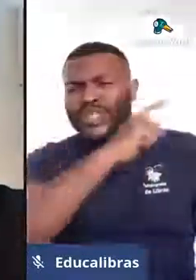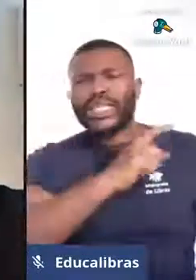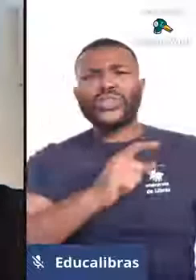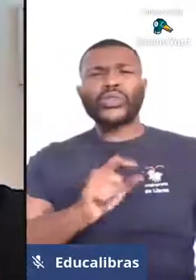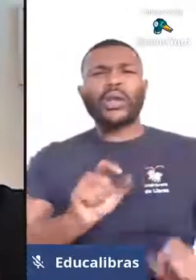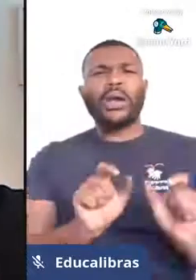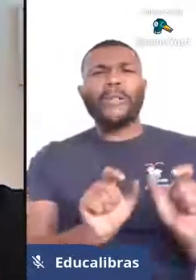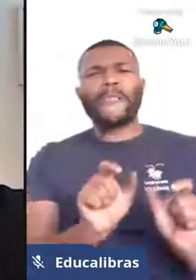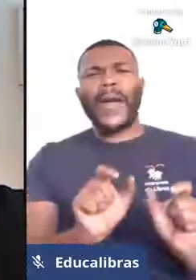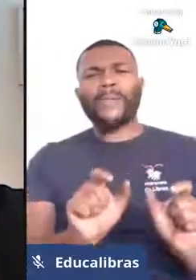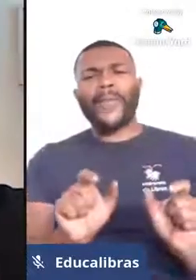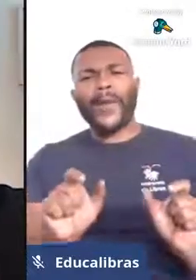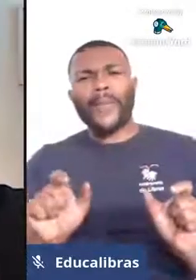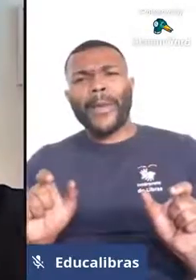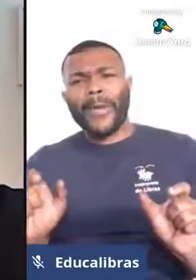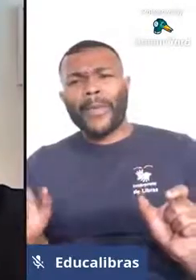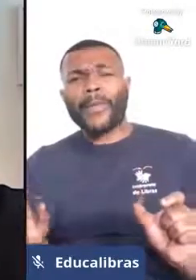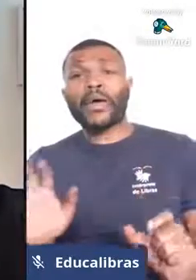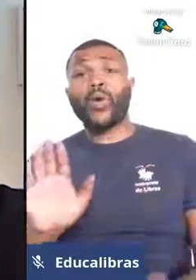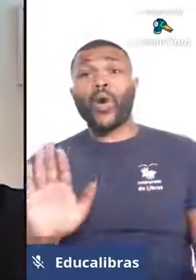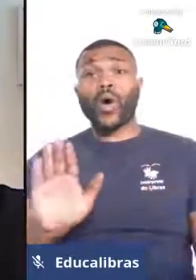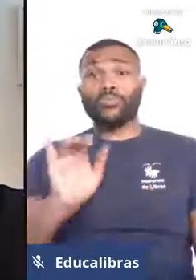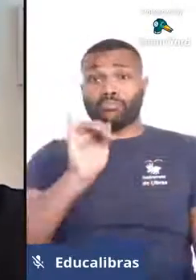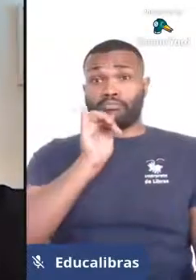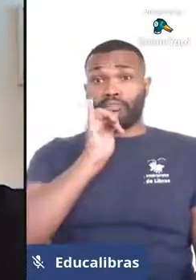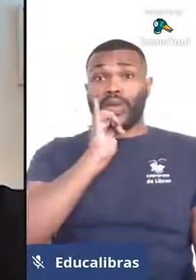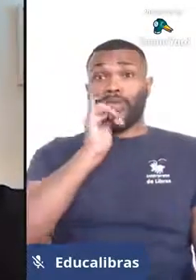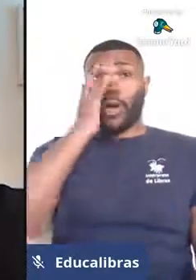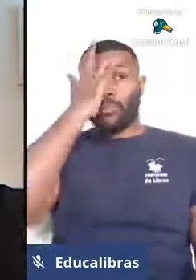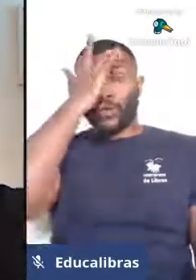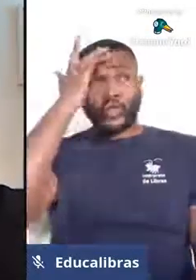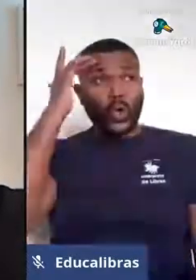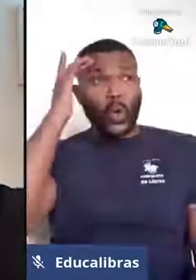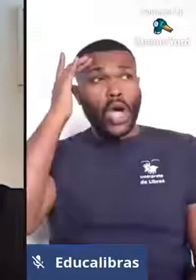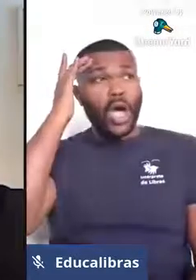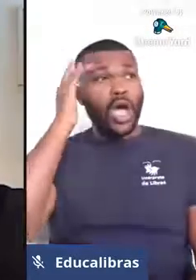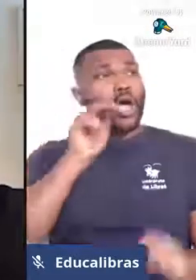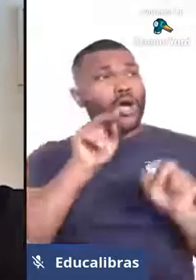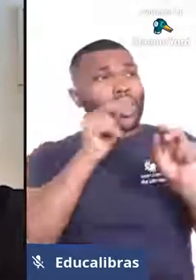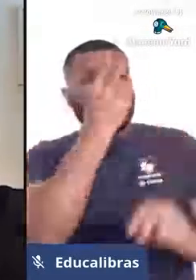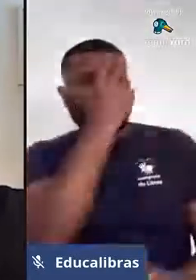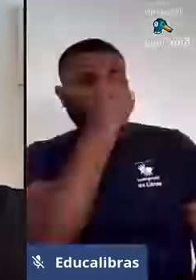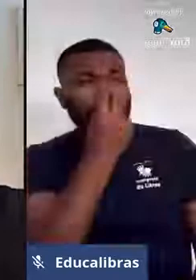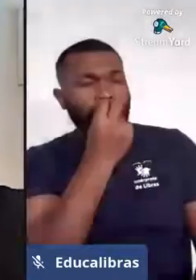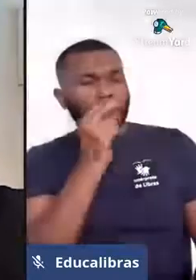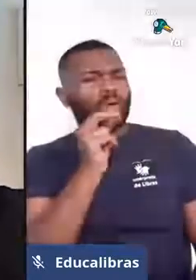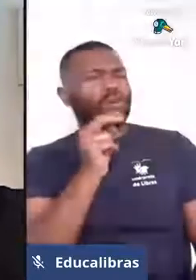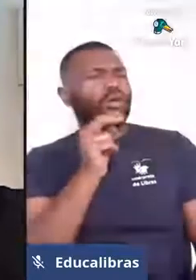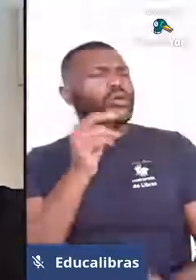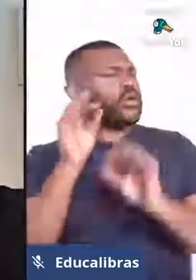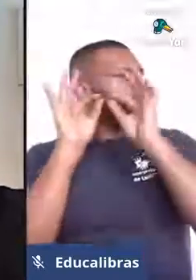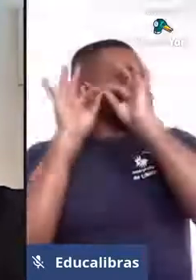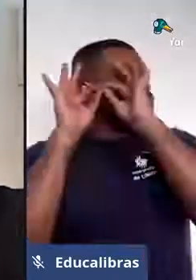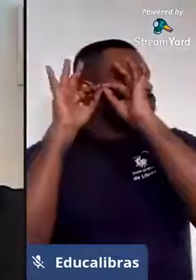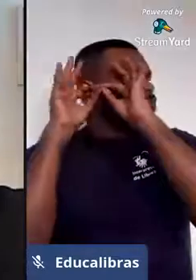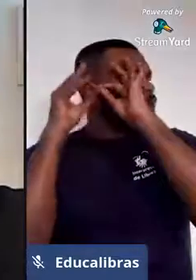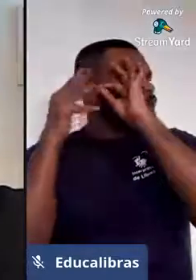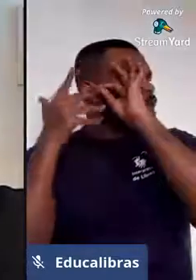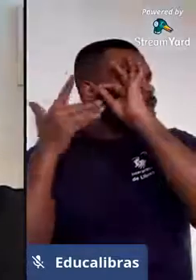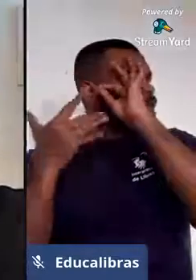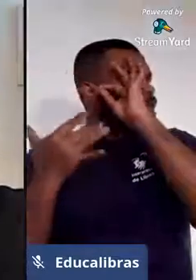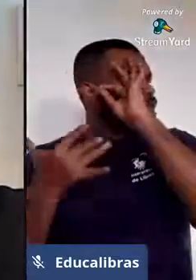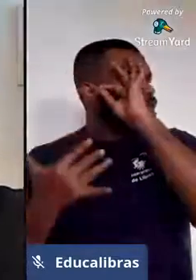só está dificultando o entendimento do deficiente visual, que vai usar audiodescrição, vai